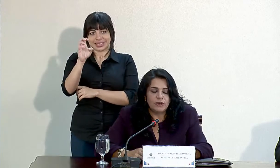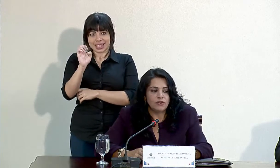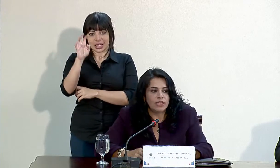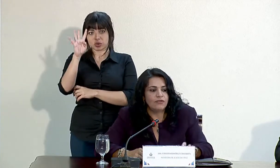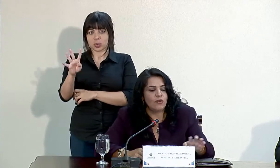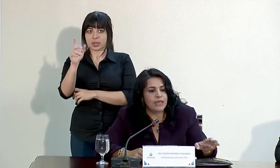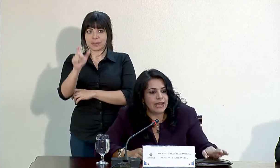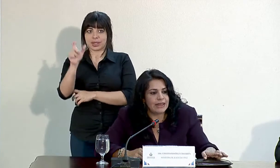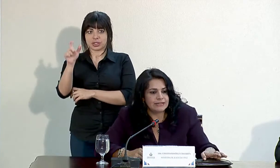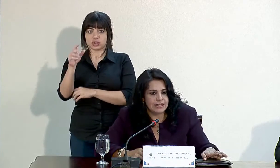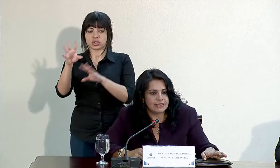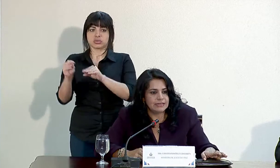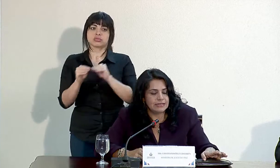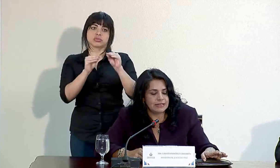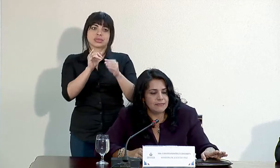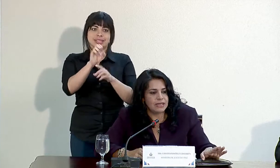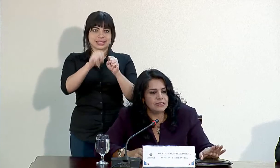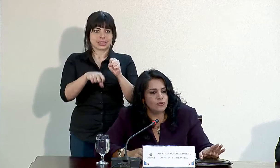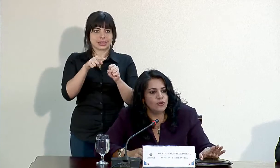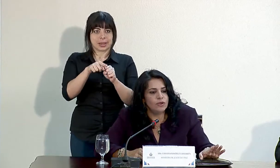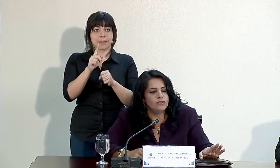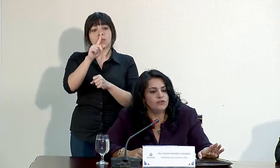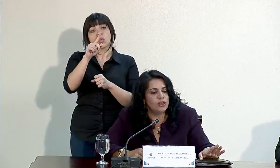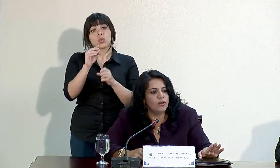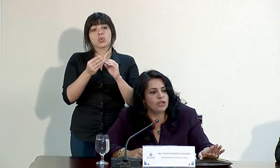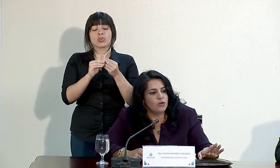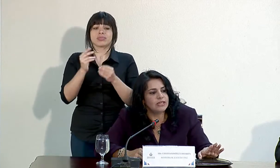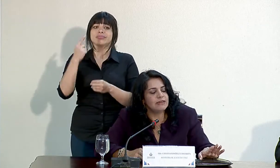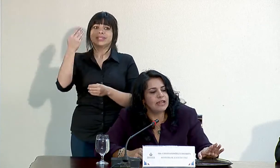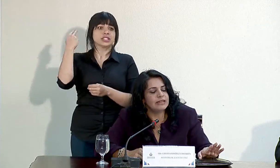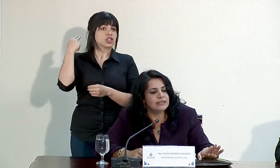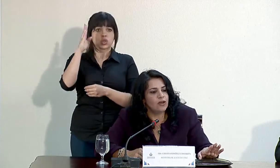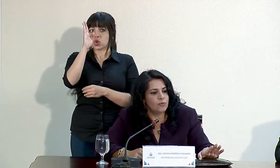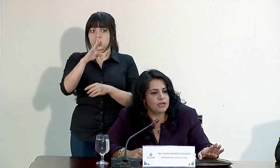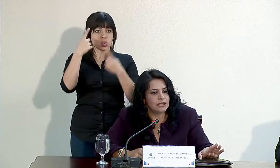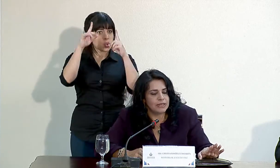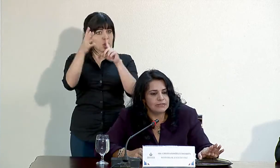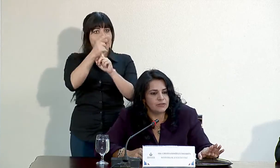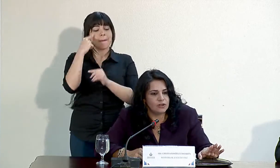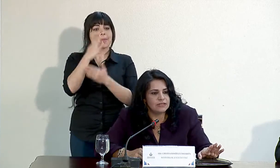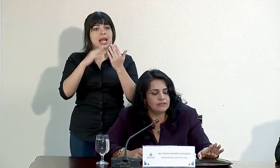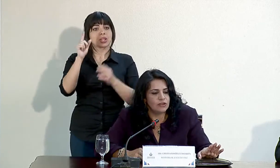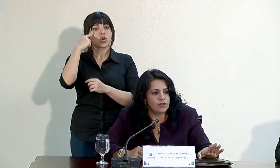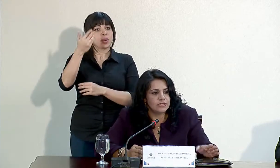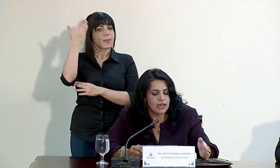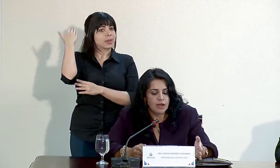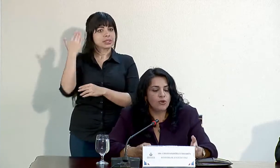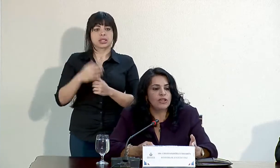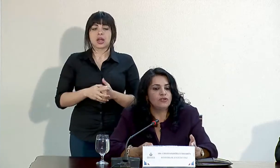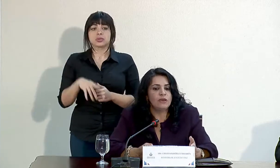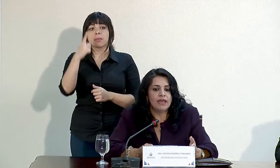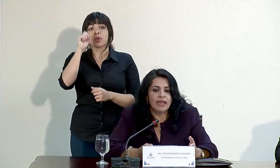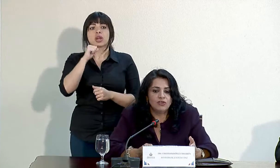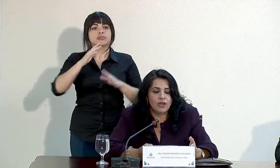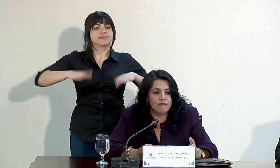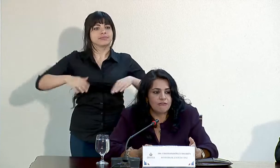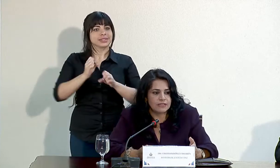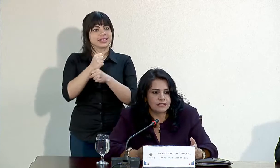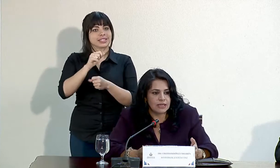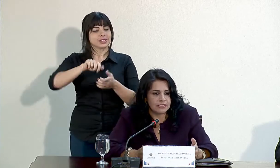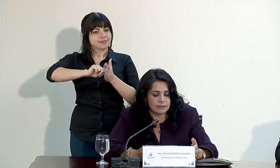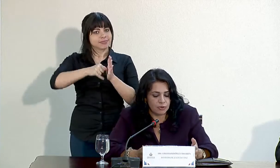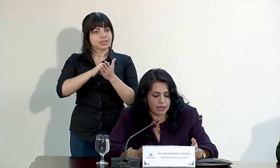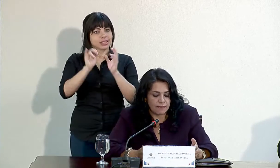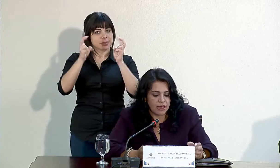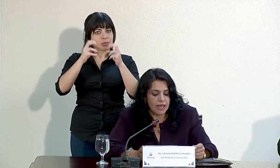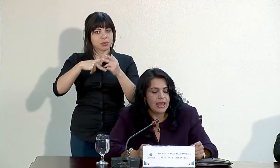2.604 personas reubicadas en este sistema. Ese es un número histórico que nunca se había alcanzado por las administraciones anteriores porque no se había hecho énfasis